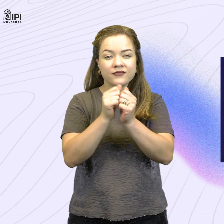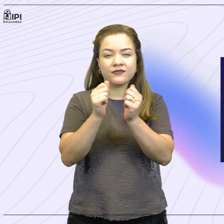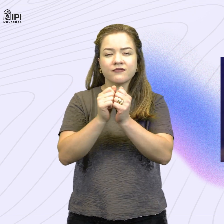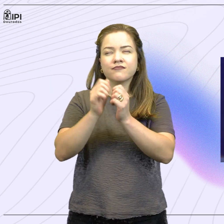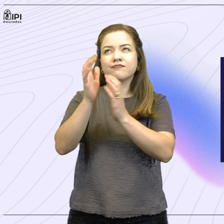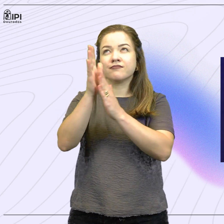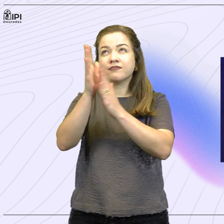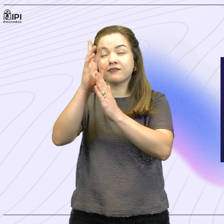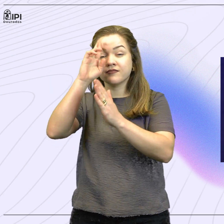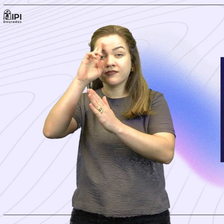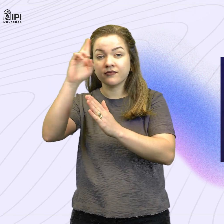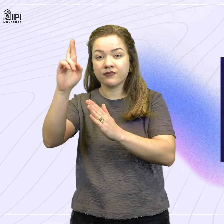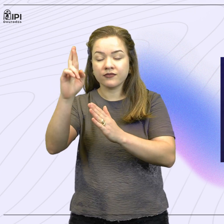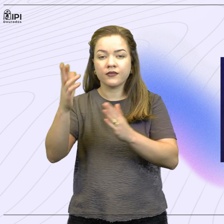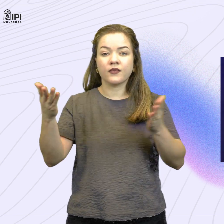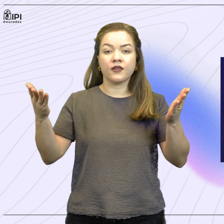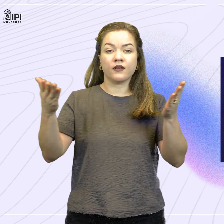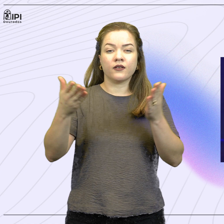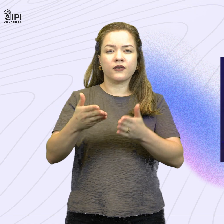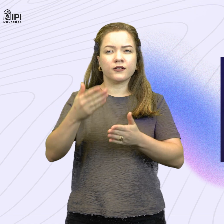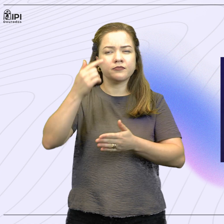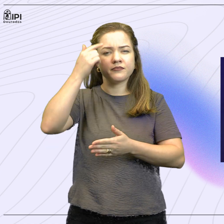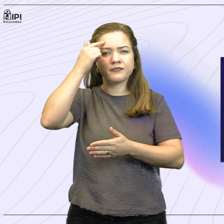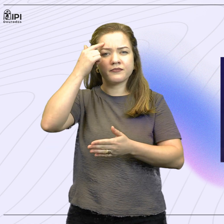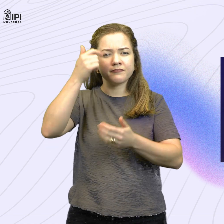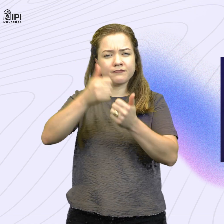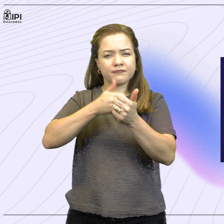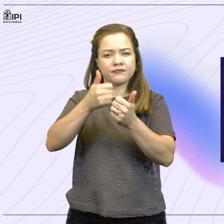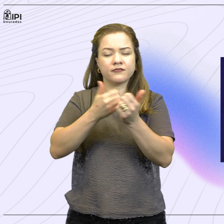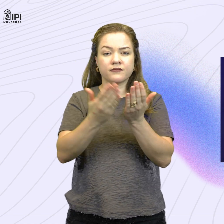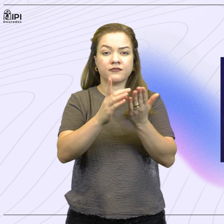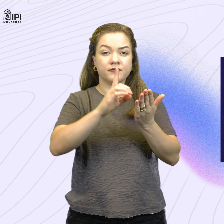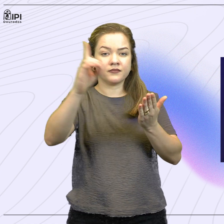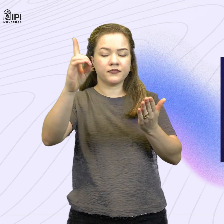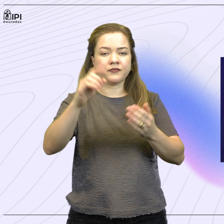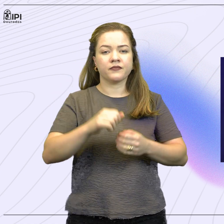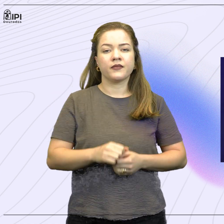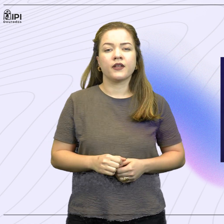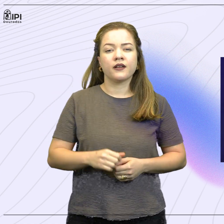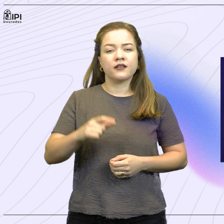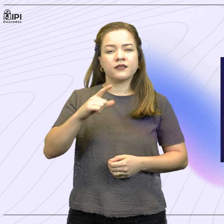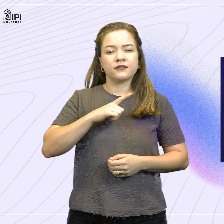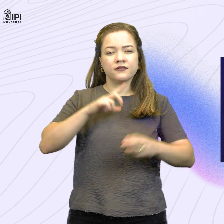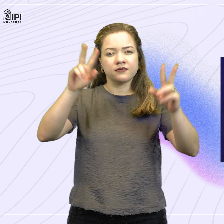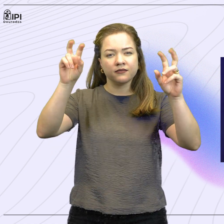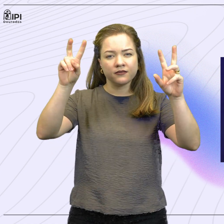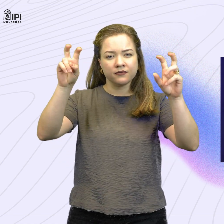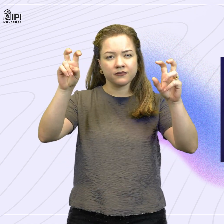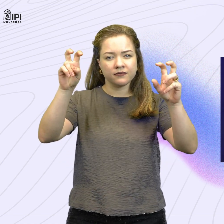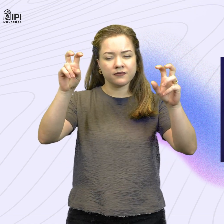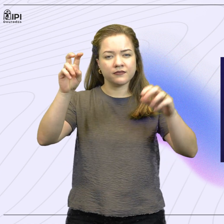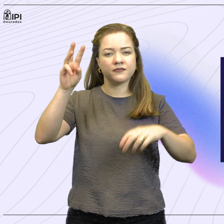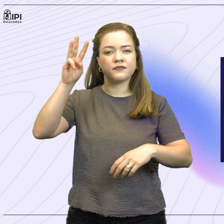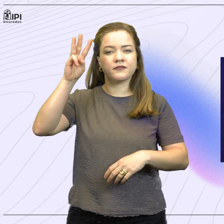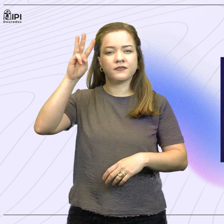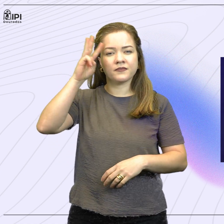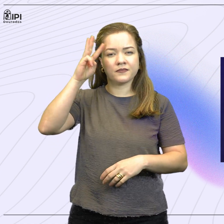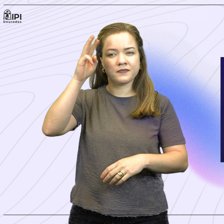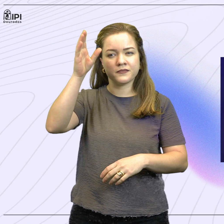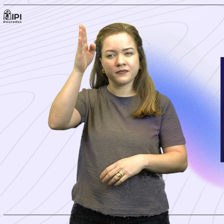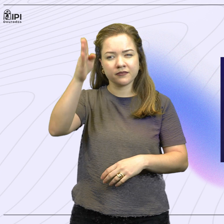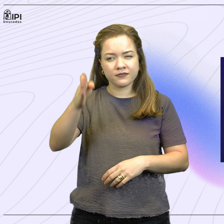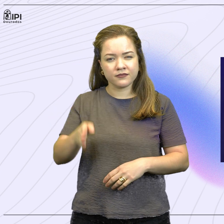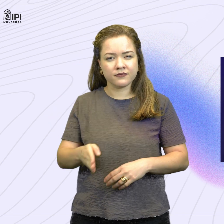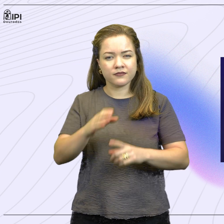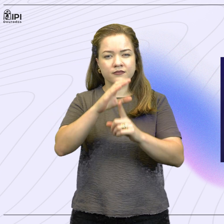louvamos ao Senhor. Agora vamos meditar na palavra do Senhor, né? Nós estamos com uma temática também para as terças-feiras, sabedoria para viver